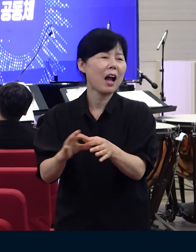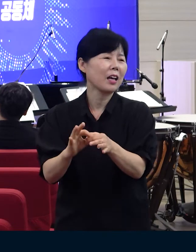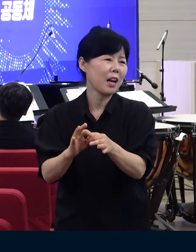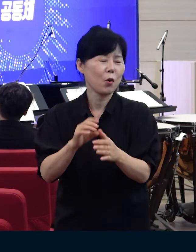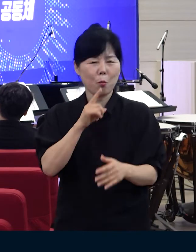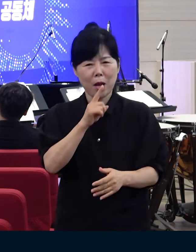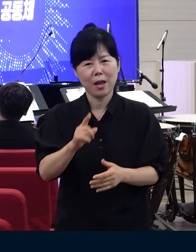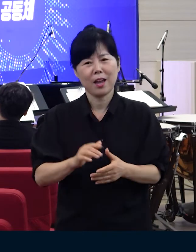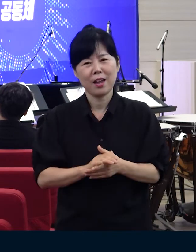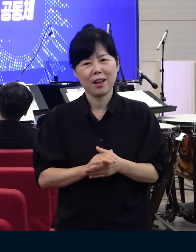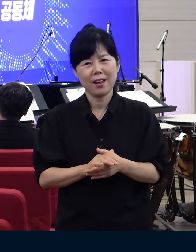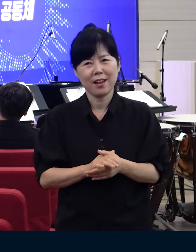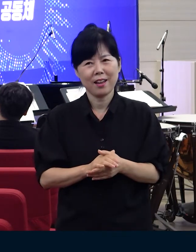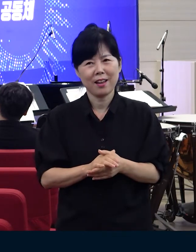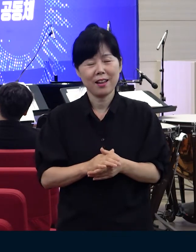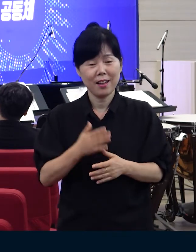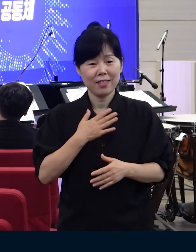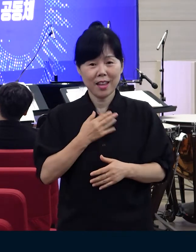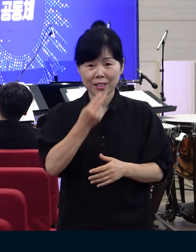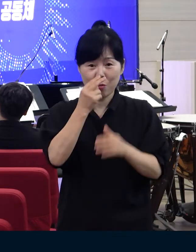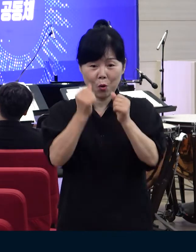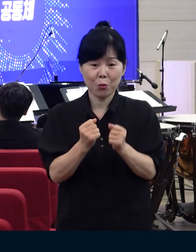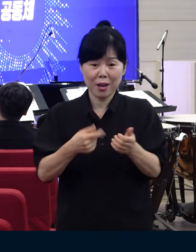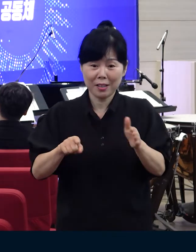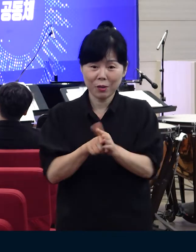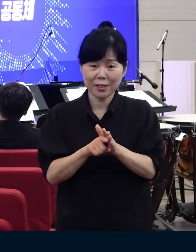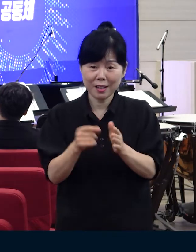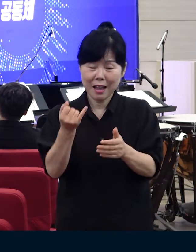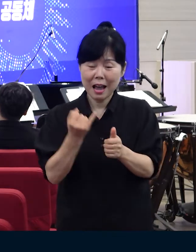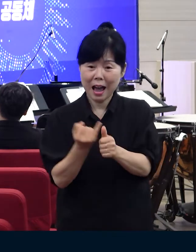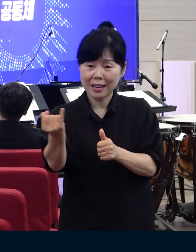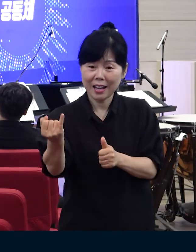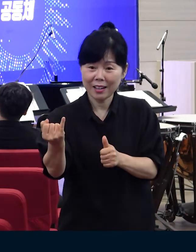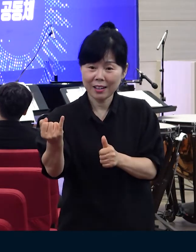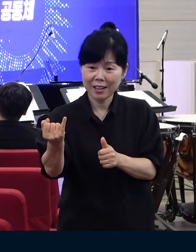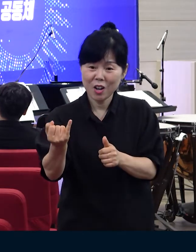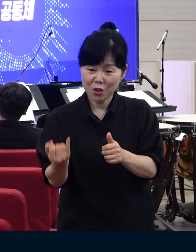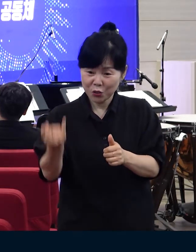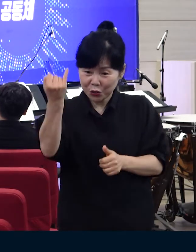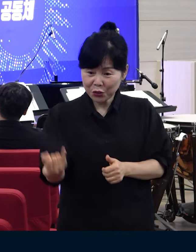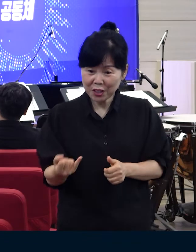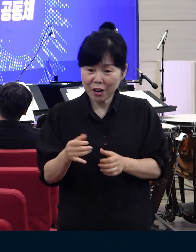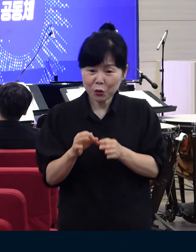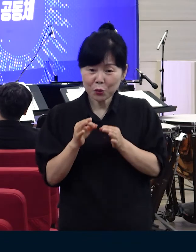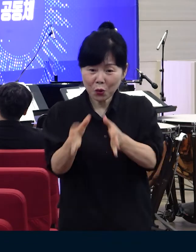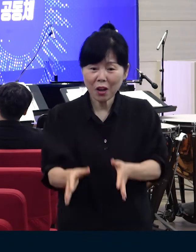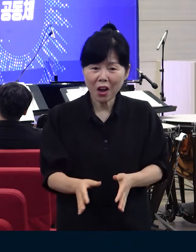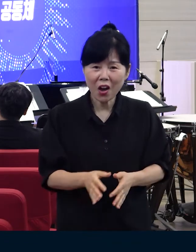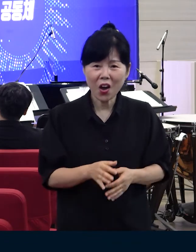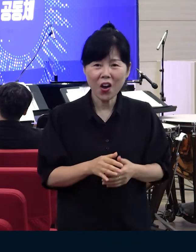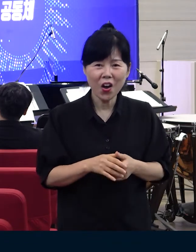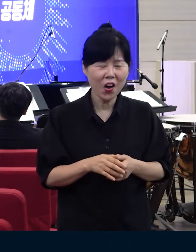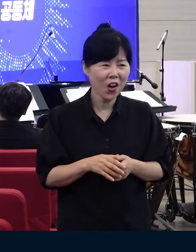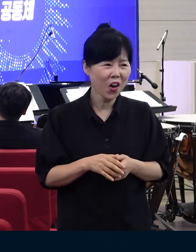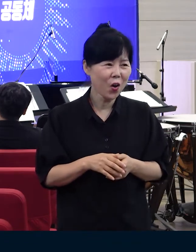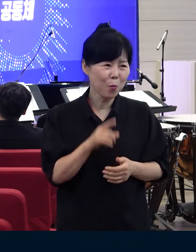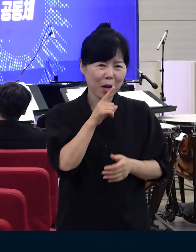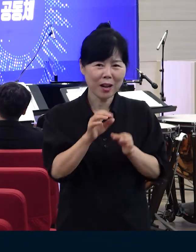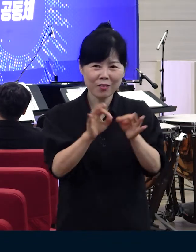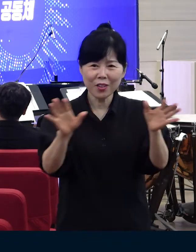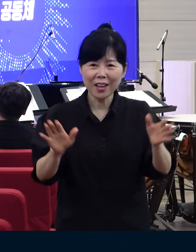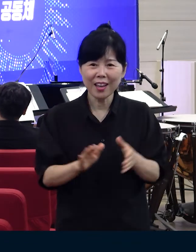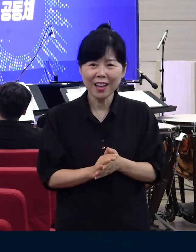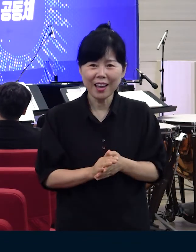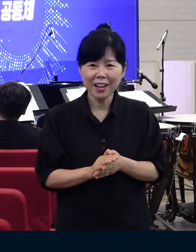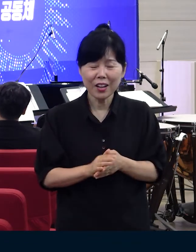여러분, 자기가 살겠다고 아내를 누이라고 속이겠다는 것도 말이 안 되는 이야기지만, 이게